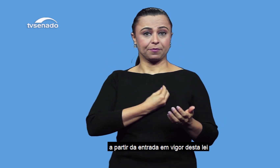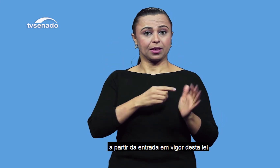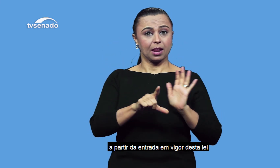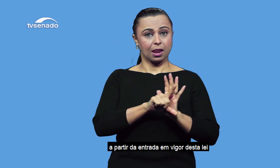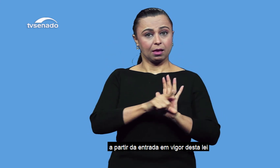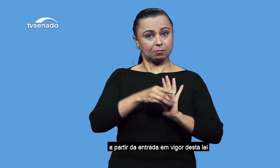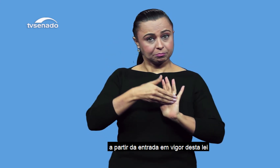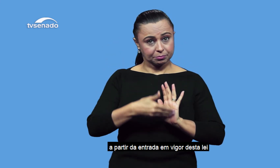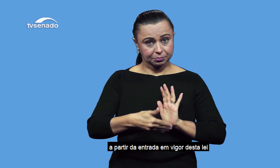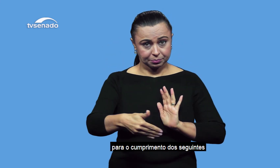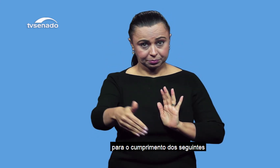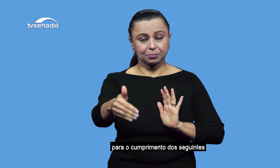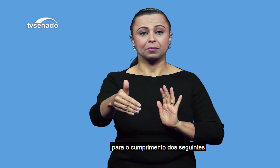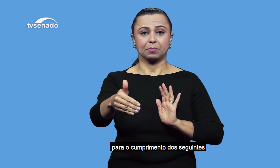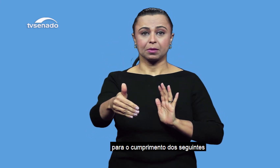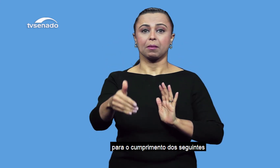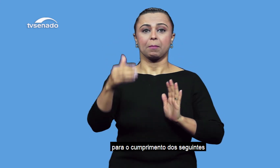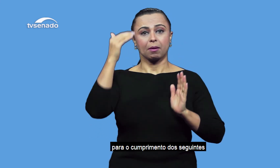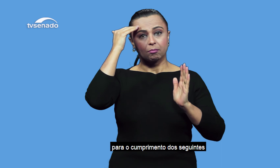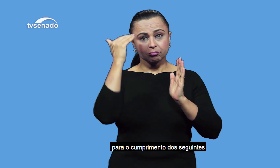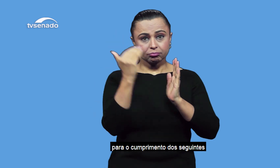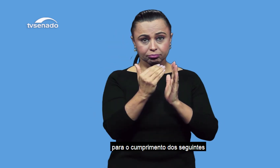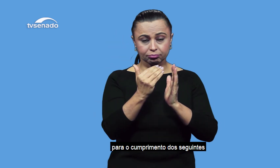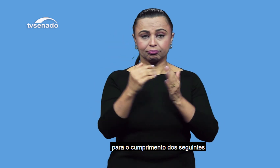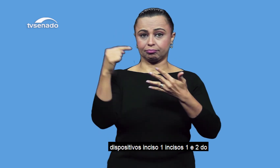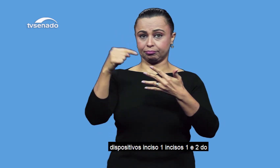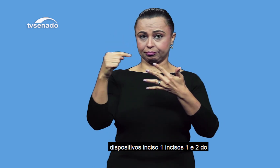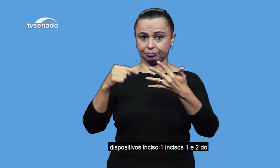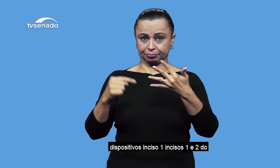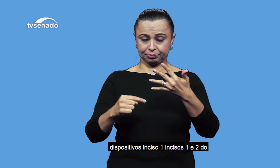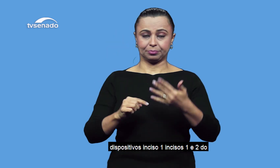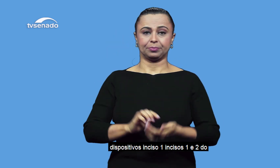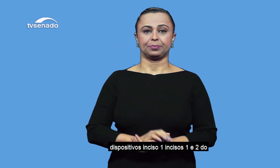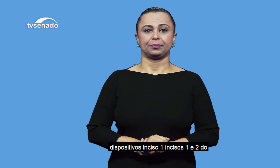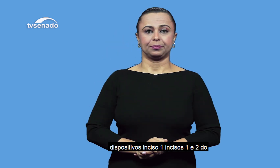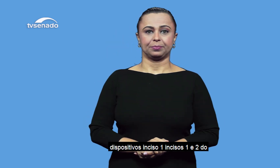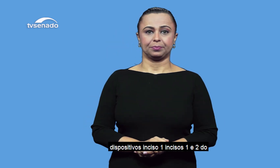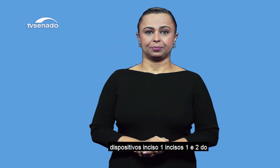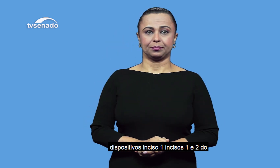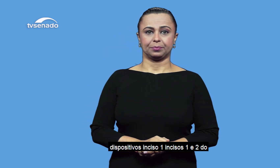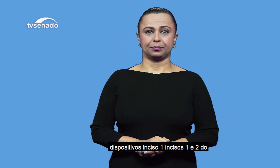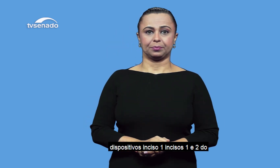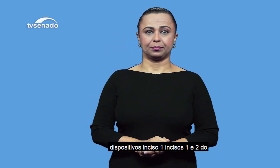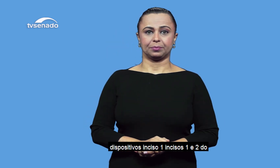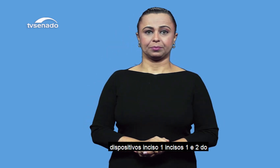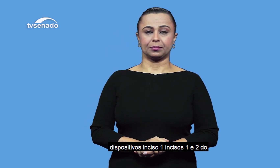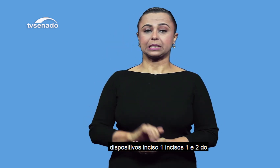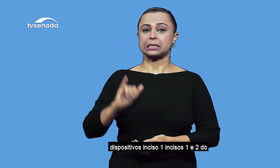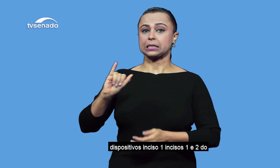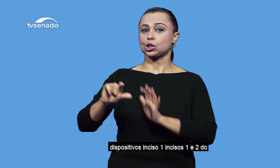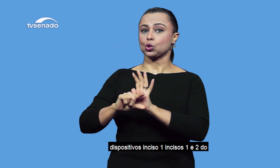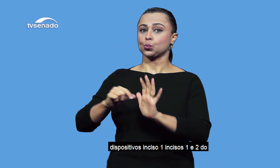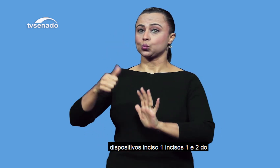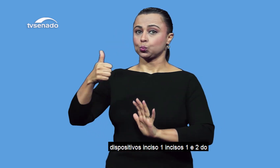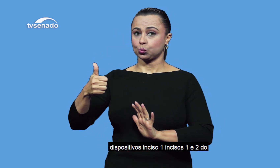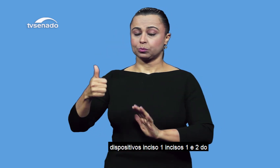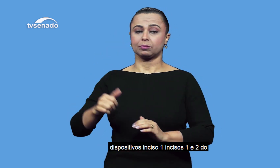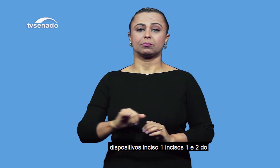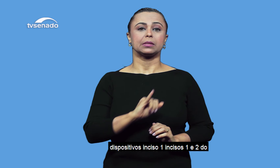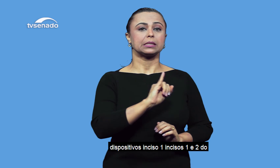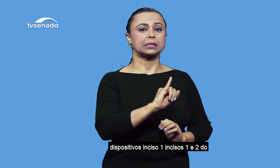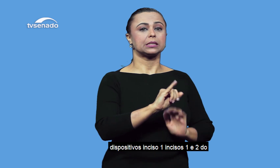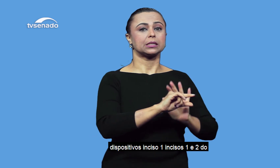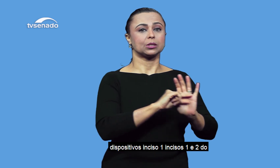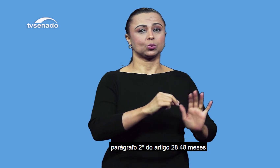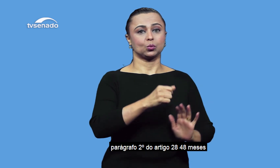em vigor desta lei para o cumprimento dos seguintes dispositivos inciso 1 incisos 1 e